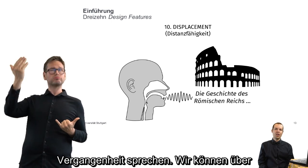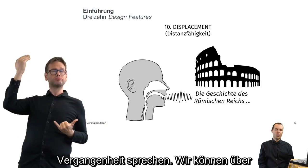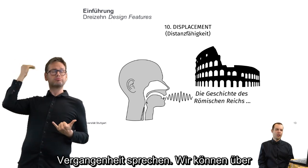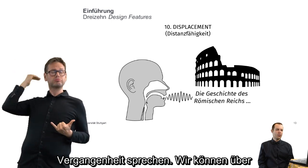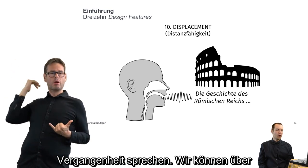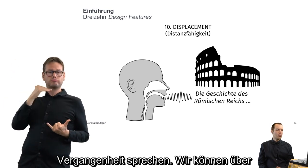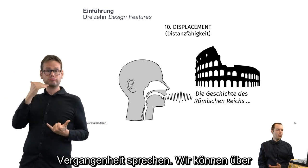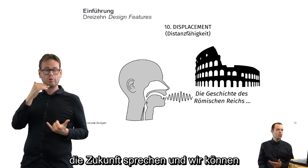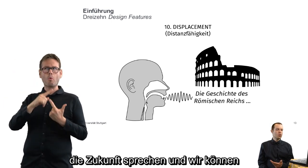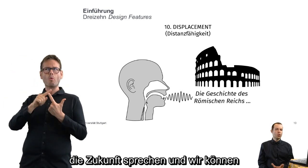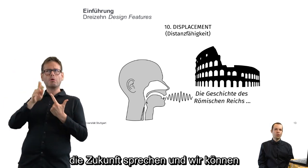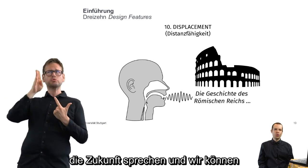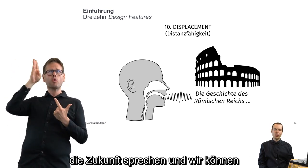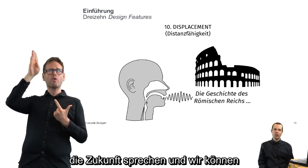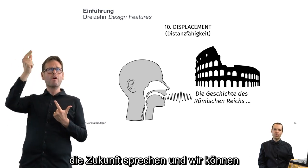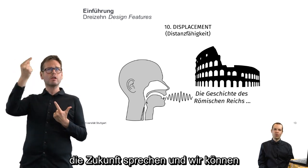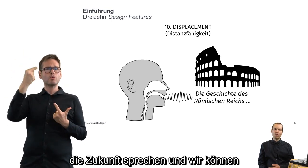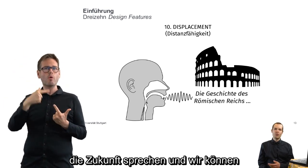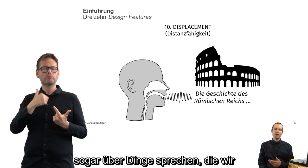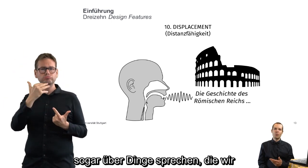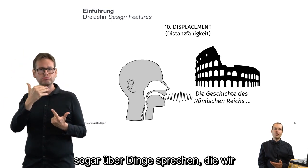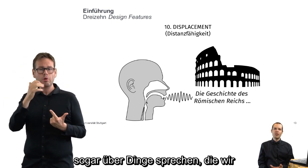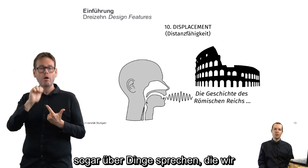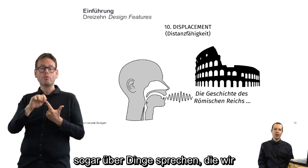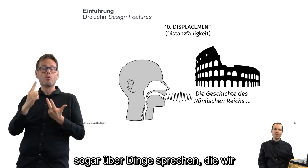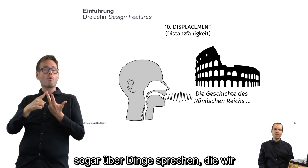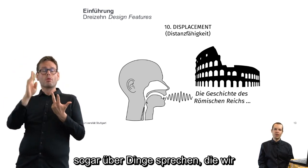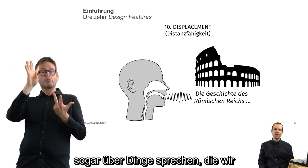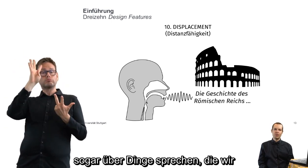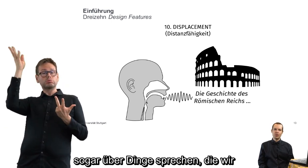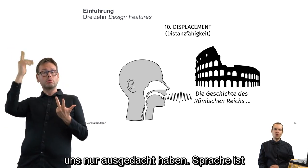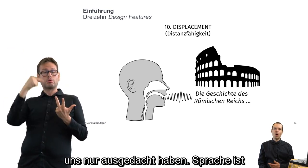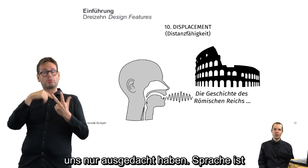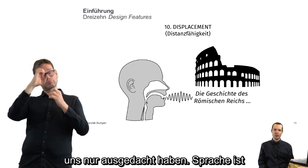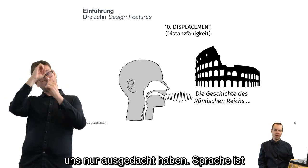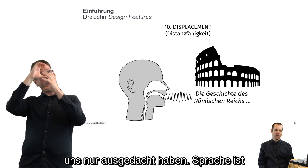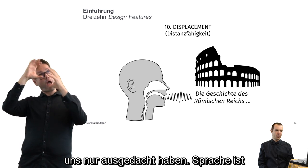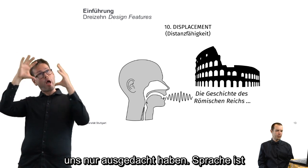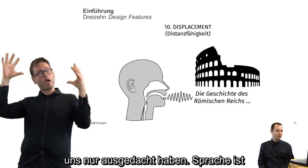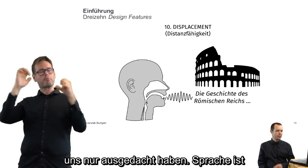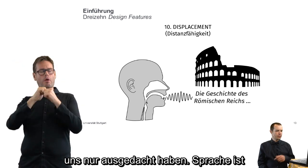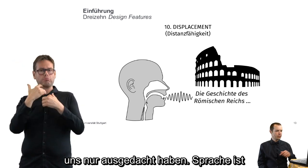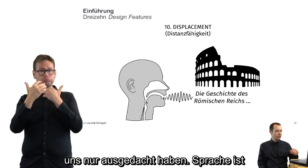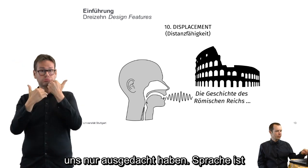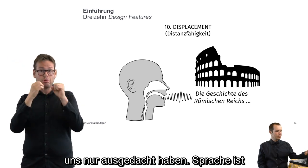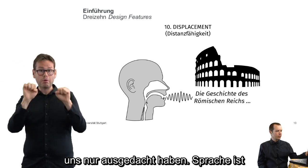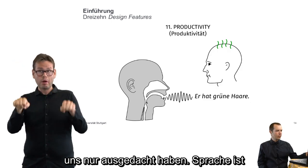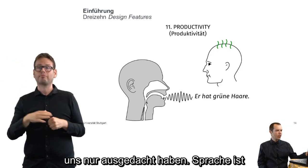Vergangenheit sprechen, wir können über die Zukunft sprechen, und wir können sogar über Dinge sprechen, die wir uns nur ausgedacht haben.